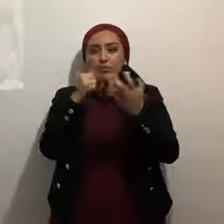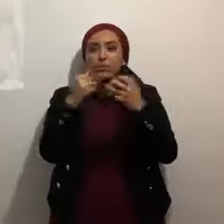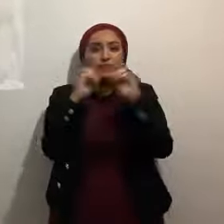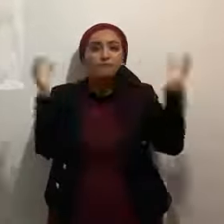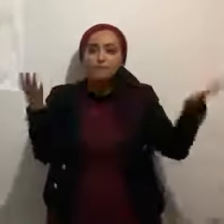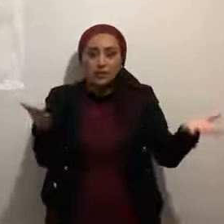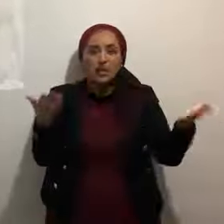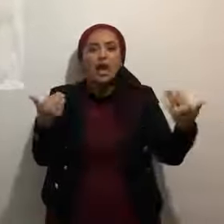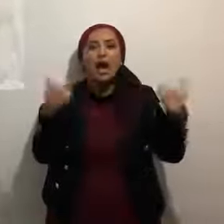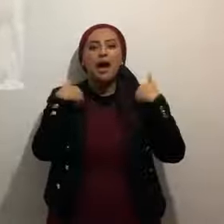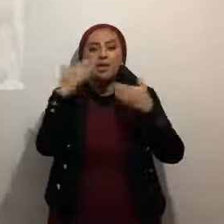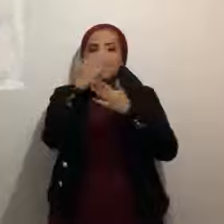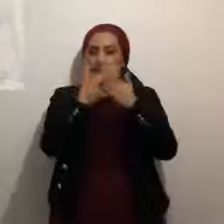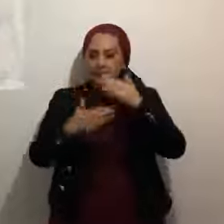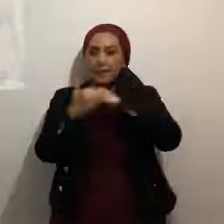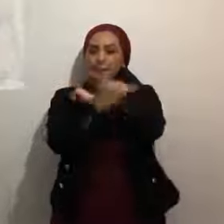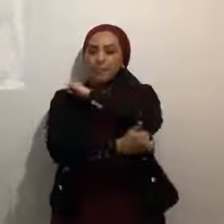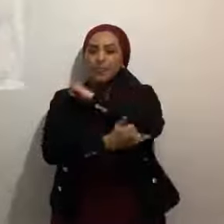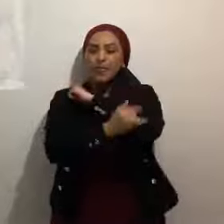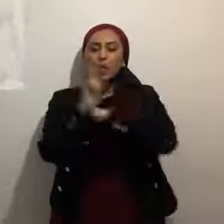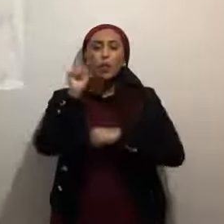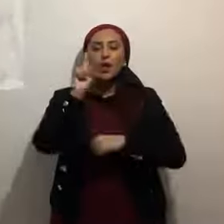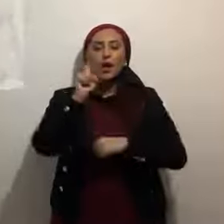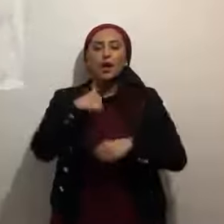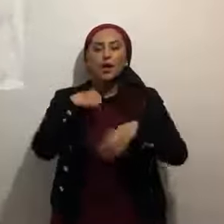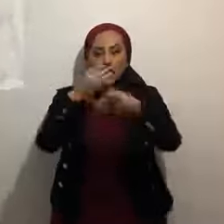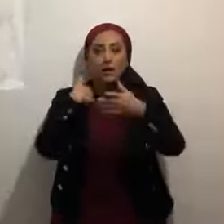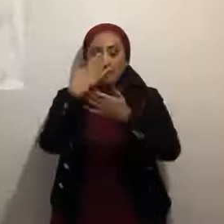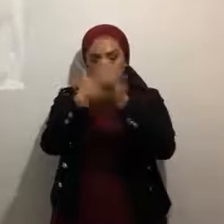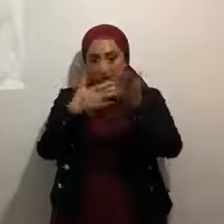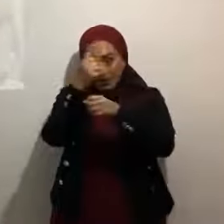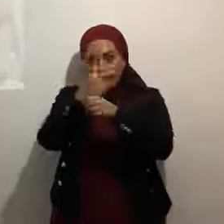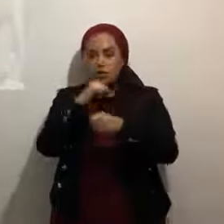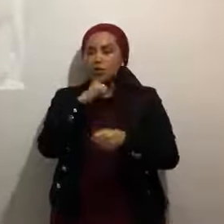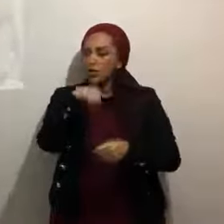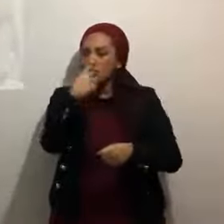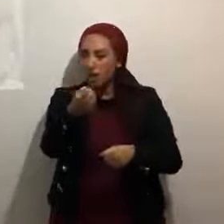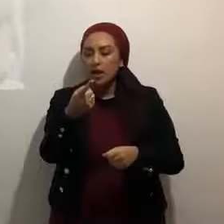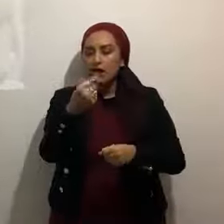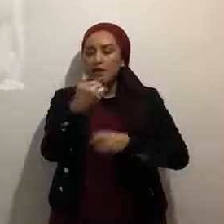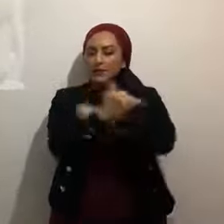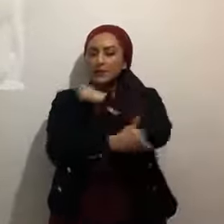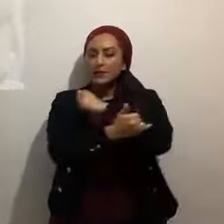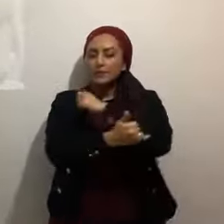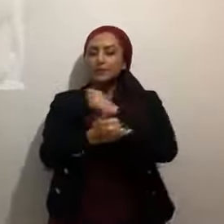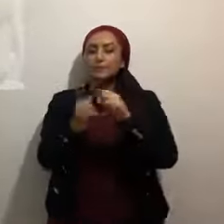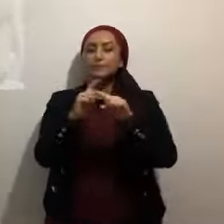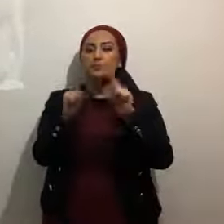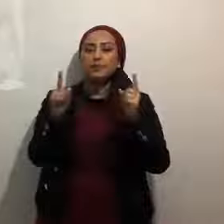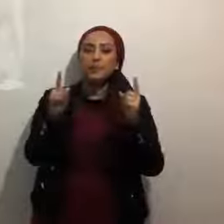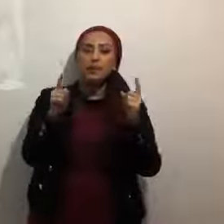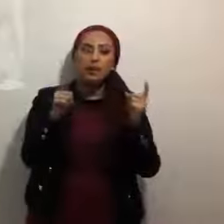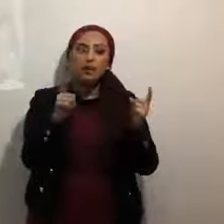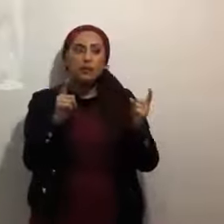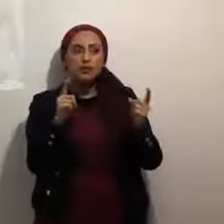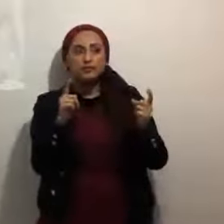Hay países donde yo he hablado, porque hay hermanos, no quiero mencionar un país como tal, pero lo sé de